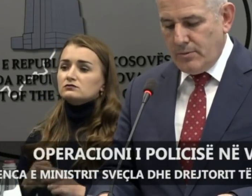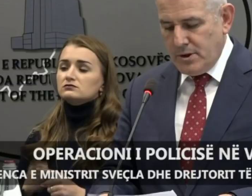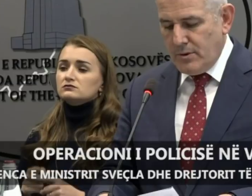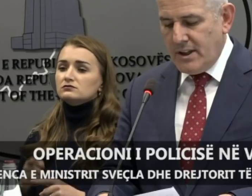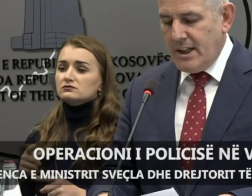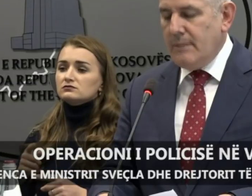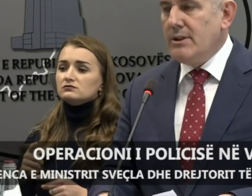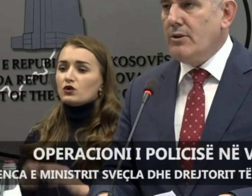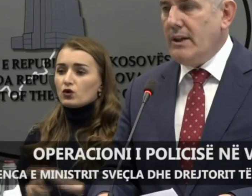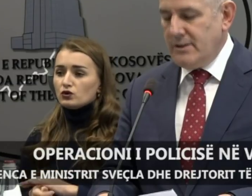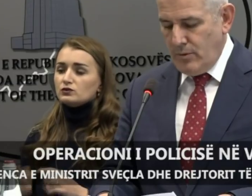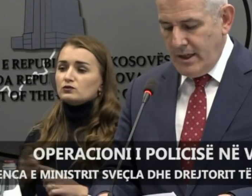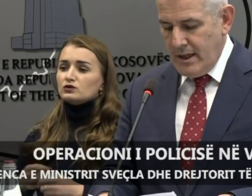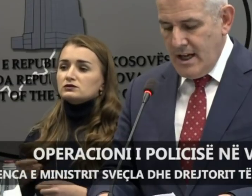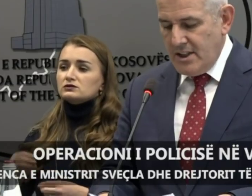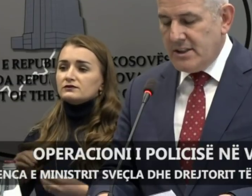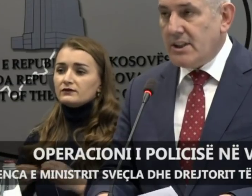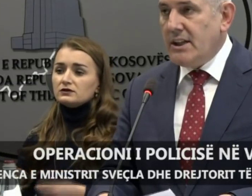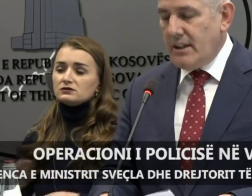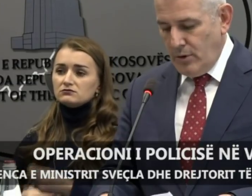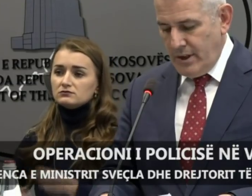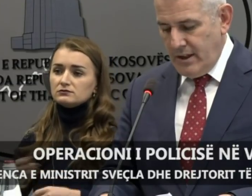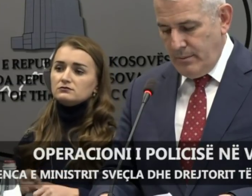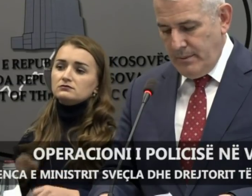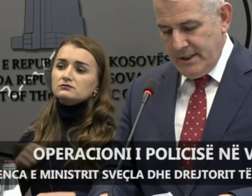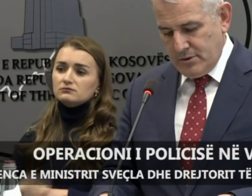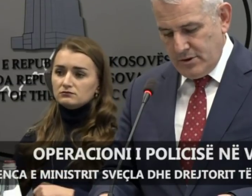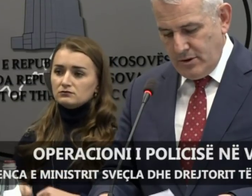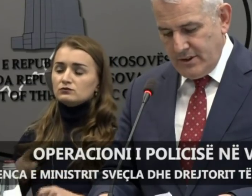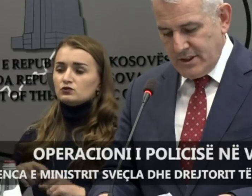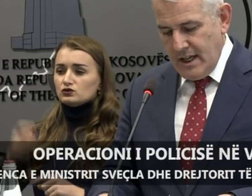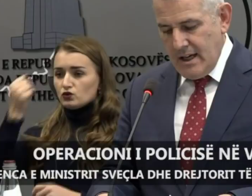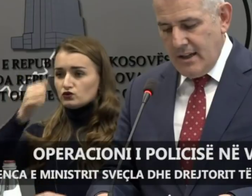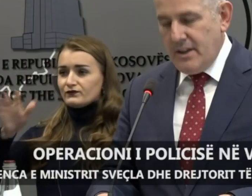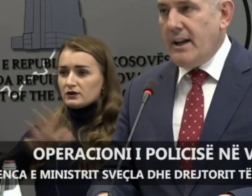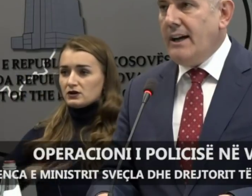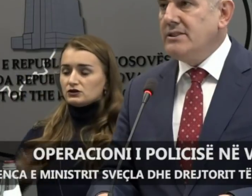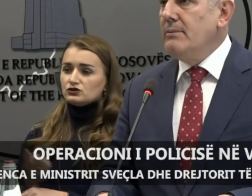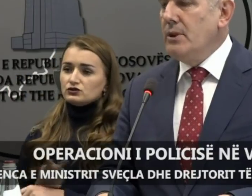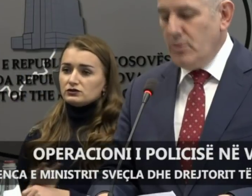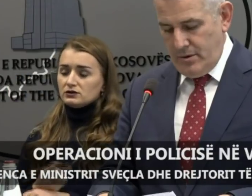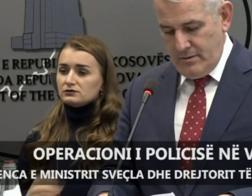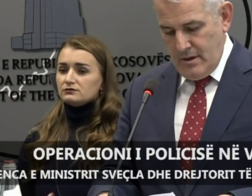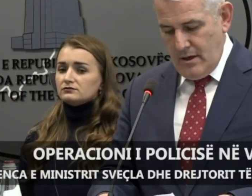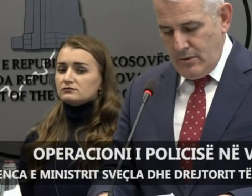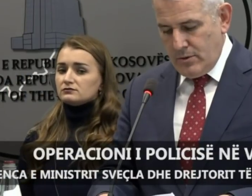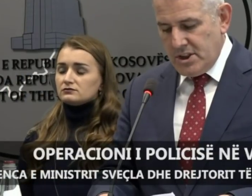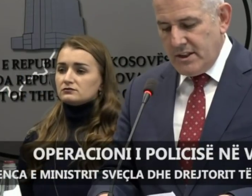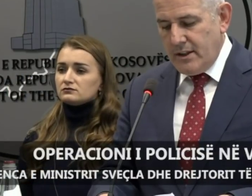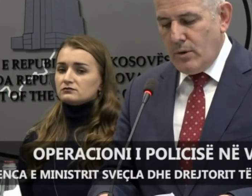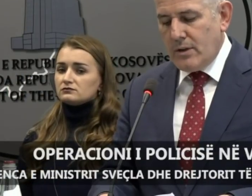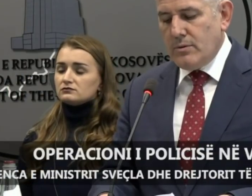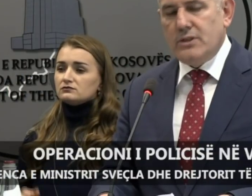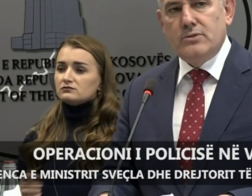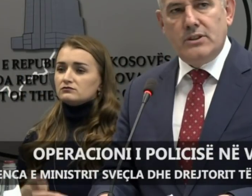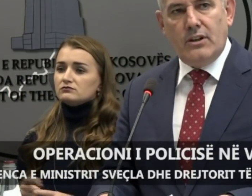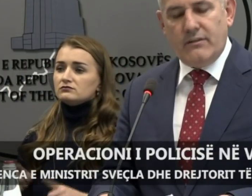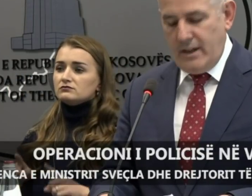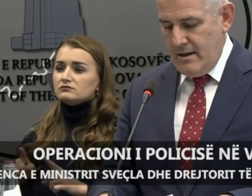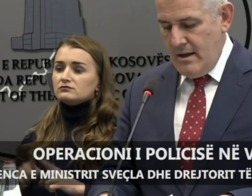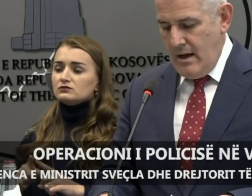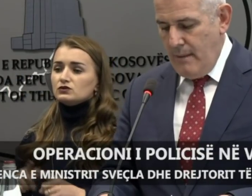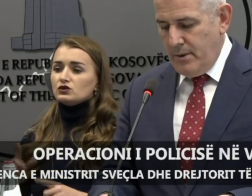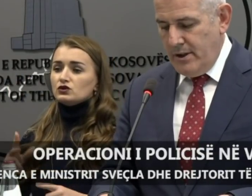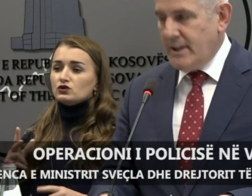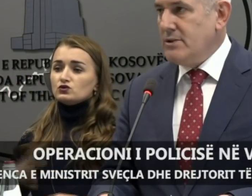kundër korrupsionit dhe krimit të organizuar në tërë territorin e Republikës së Kosovës dhe në asnjë mënyrë nuk është i drejtuar kundër